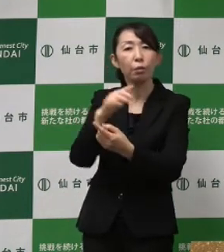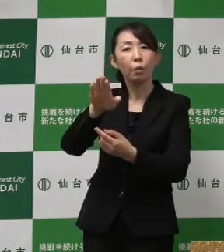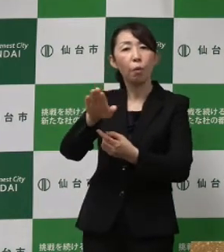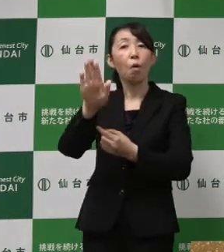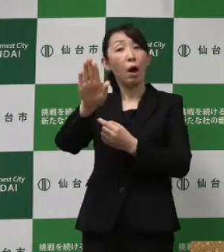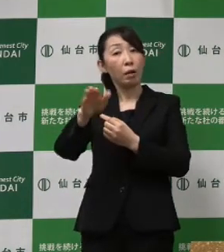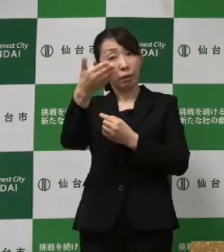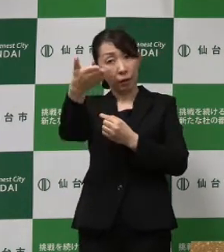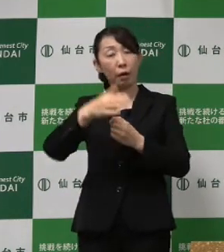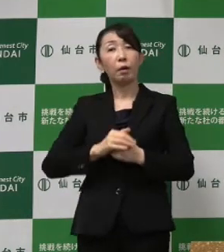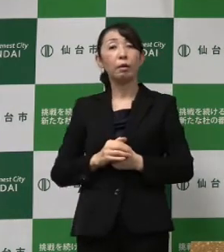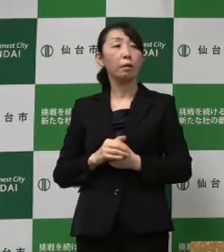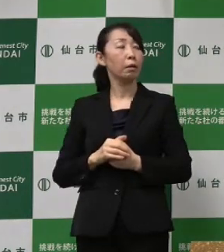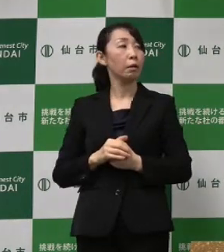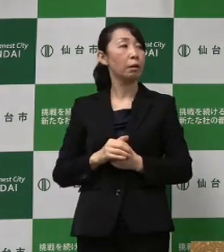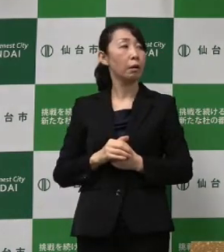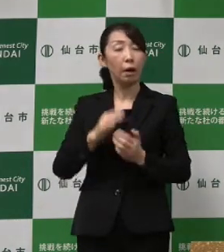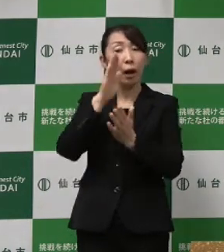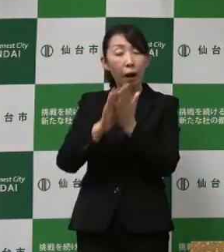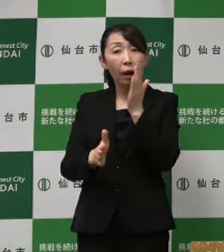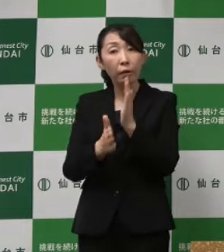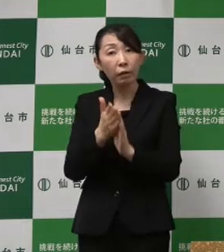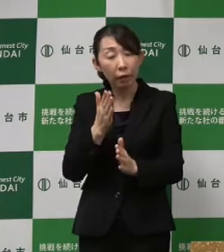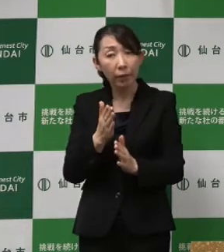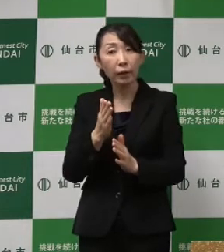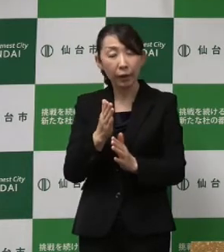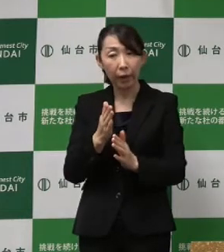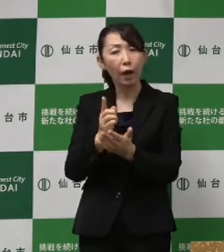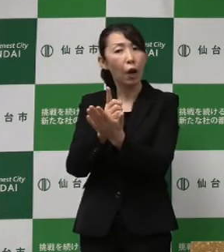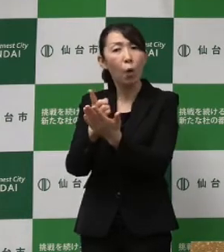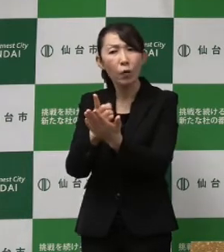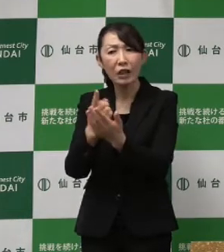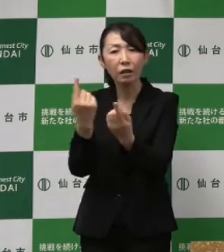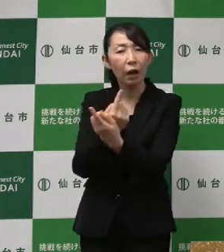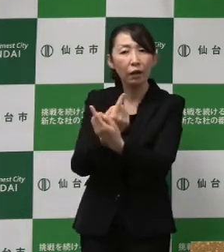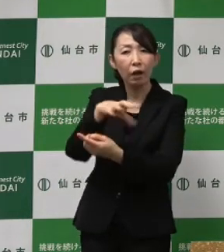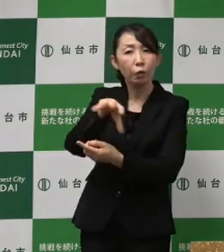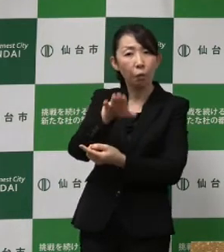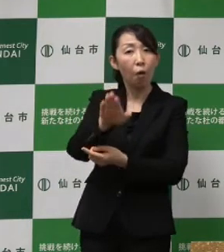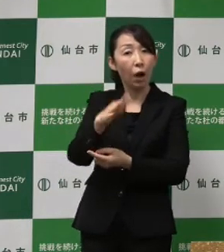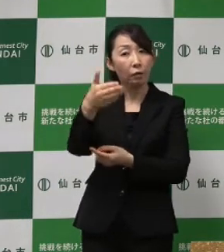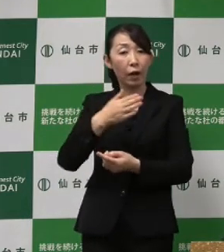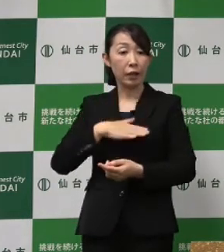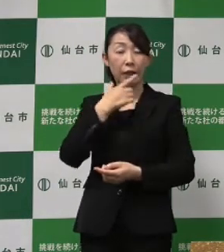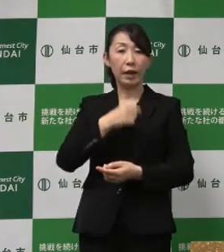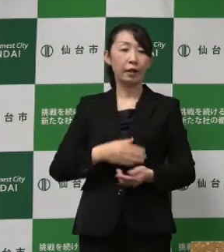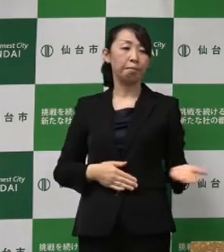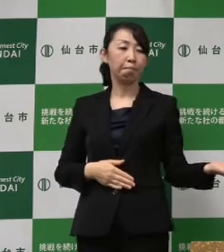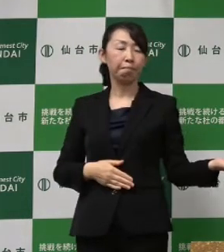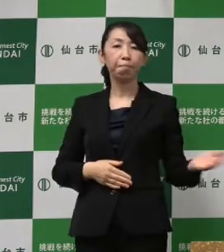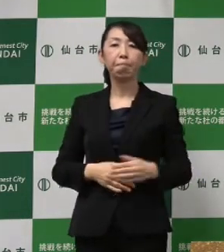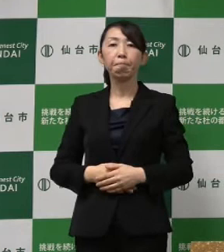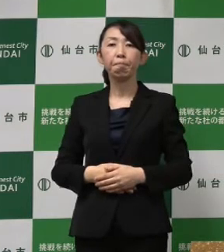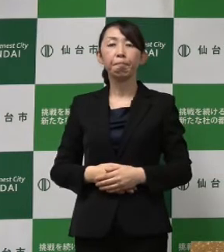ね、今回にあたって新たに、方針に行ってみようみたいな部分があるのであれば教えていただきたい。